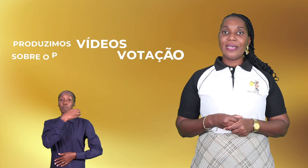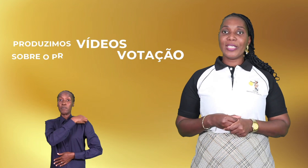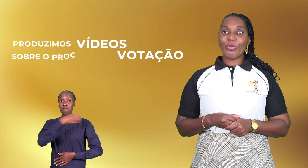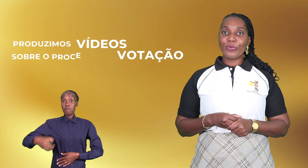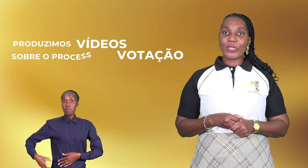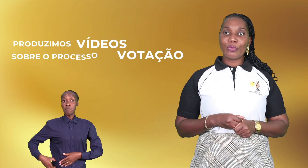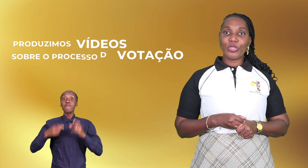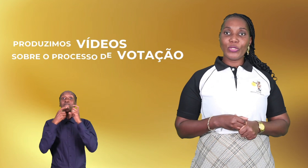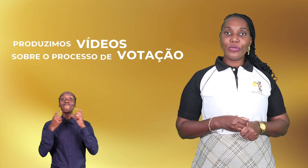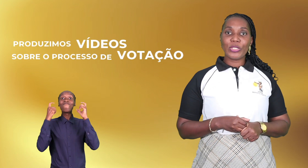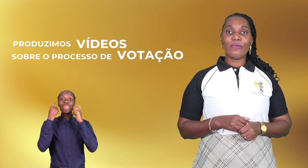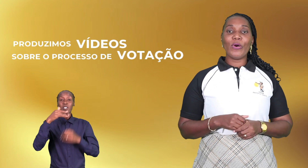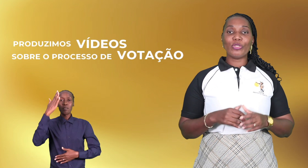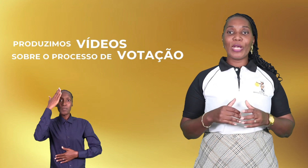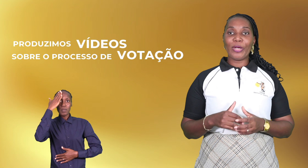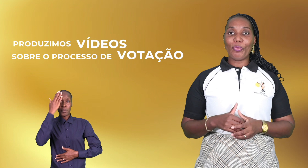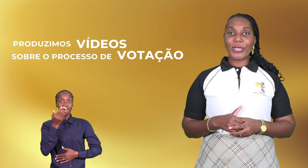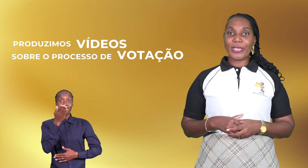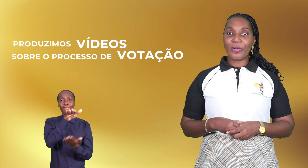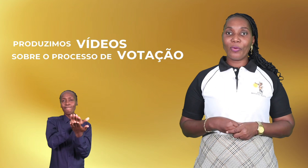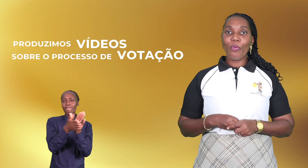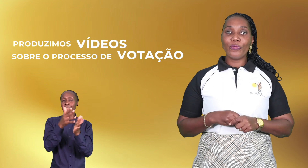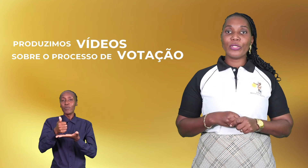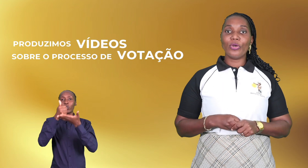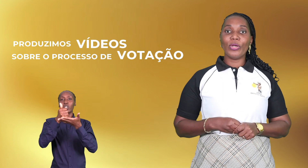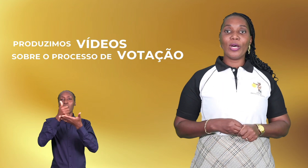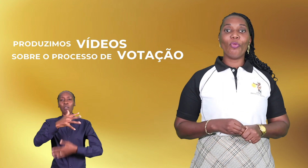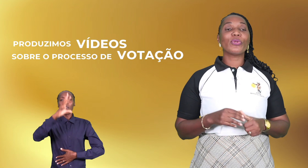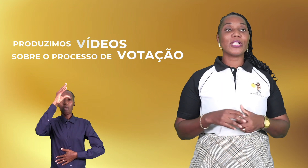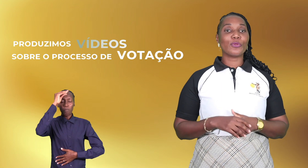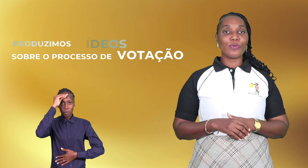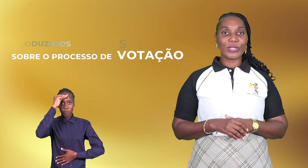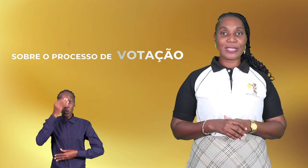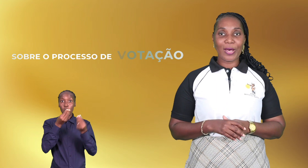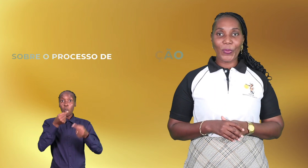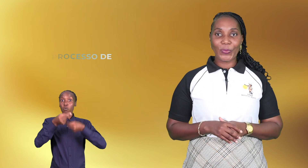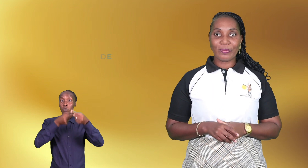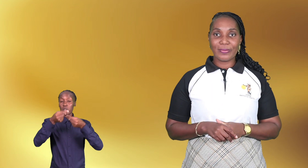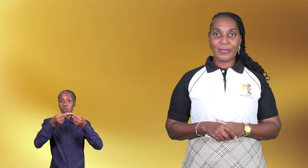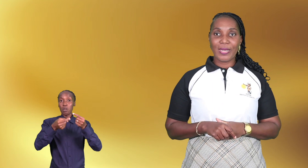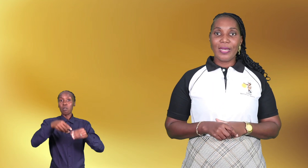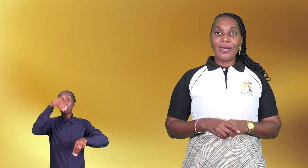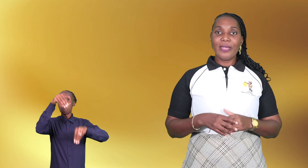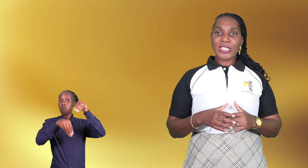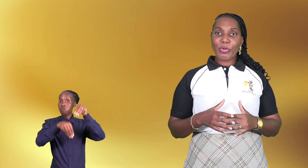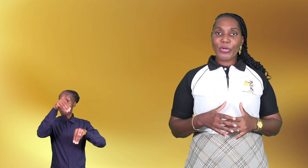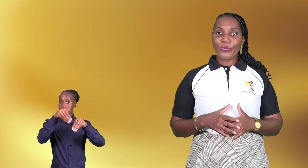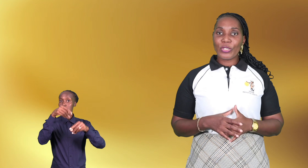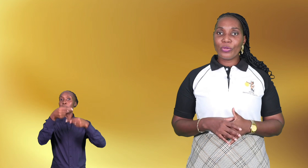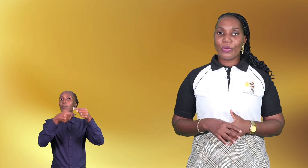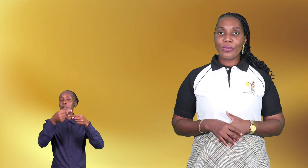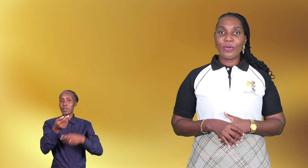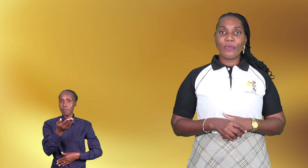si que produzimos vídeos que vão ajudar a compreender como funciona o processo de votação. Neste